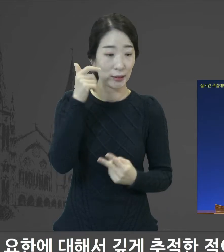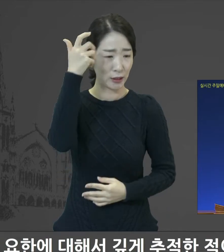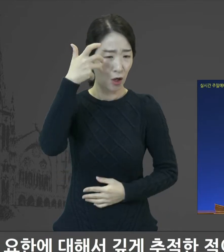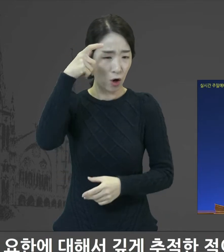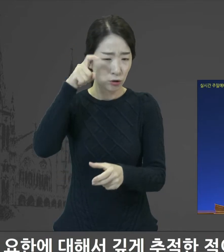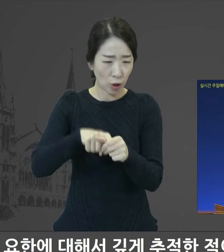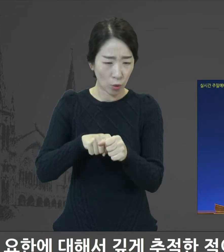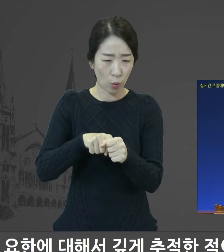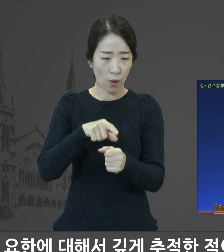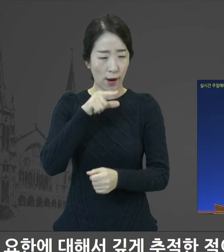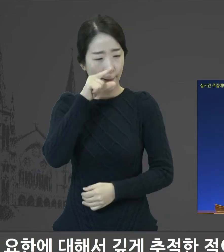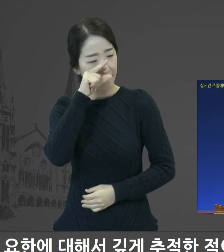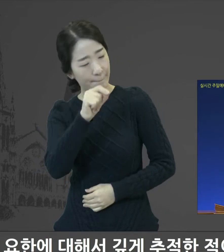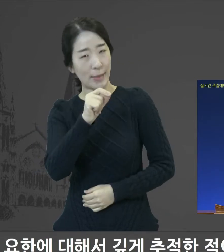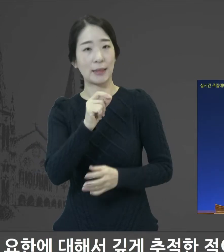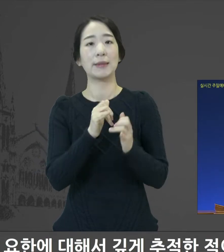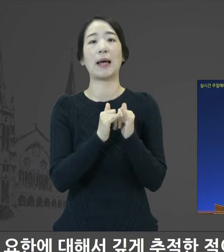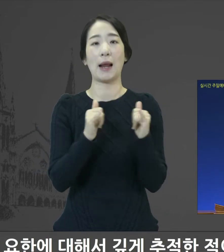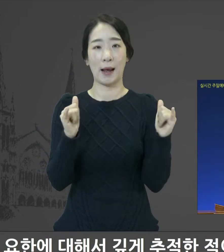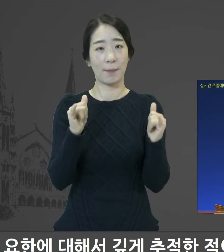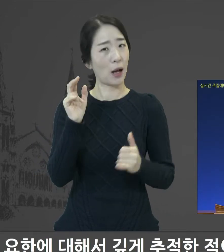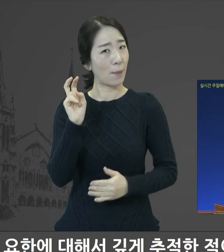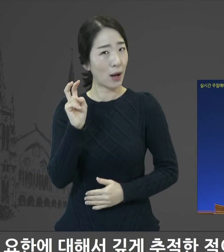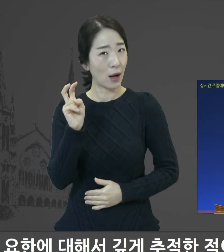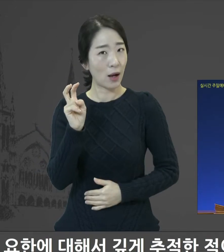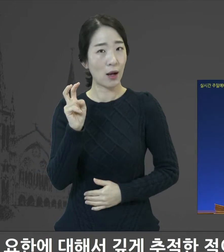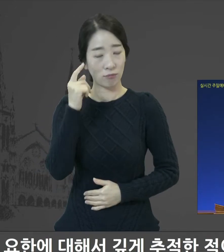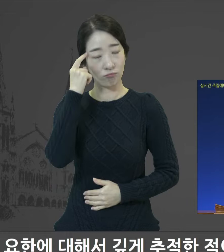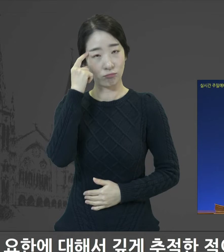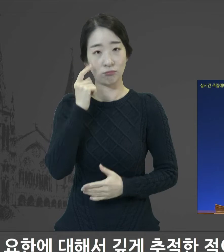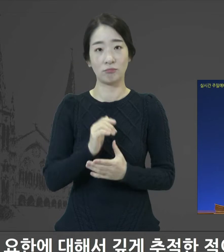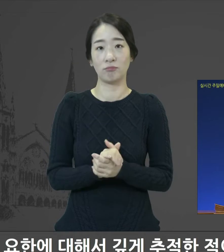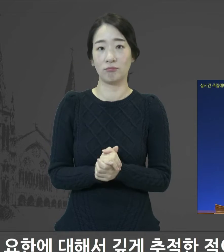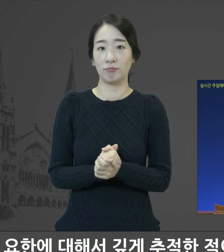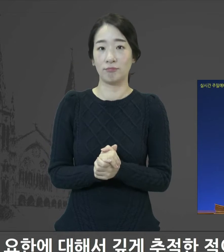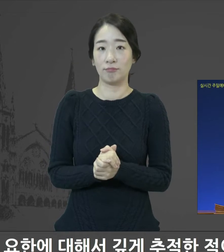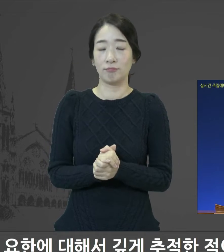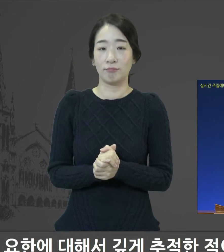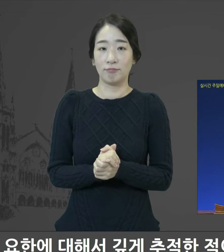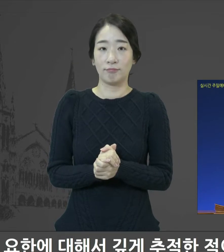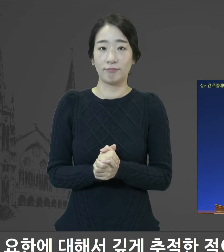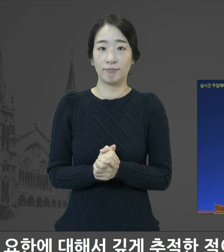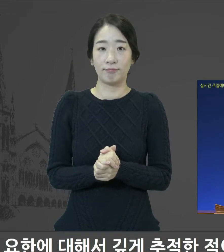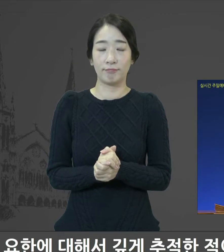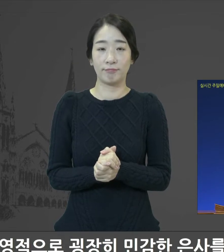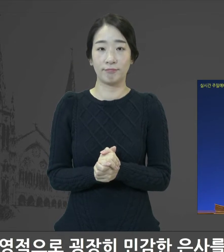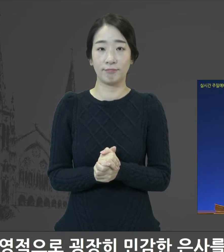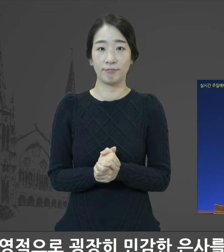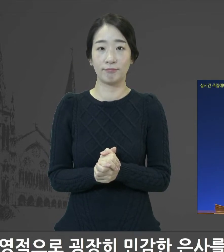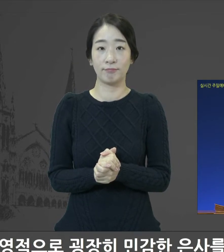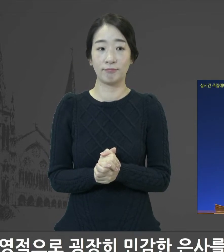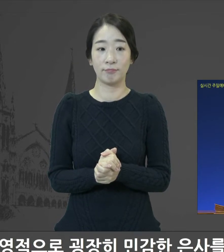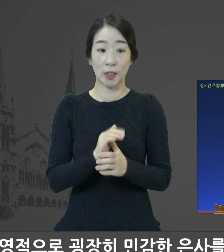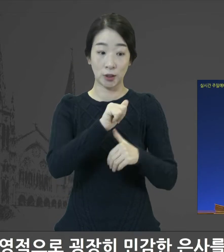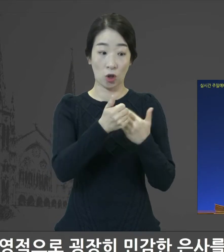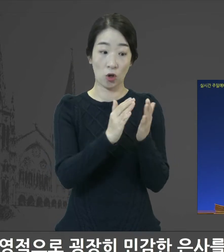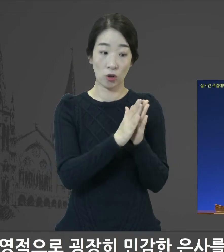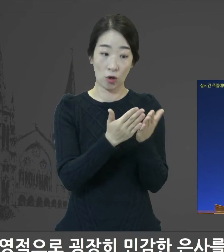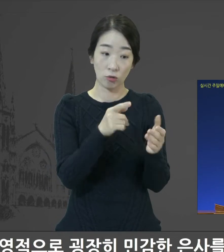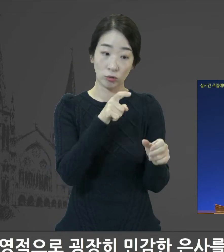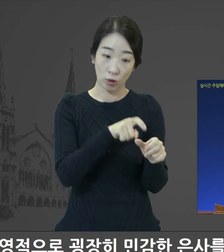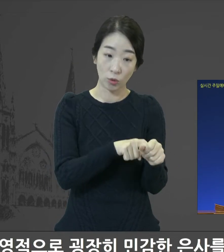굉장히 민감한 그런 은사를 가진 인물이었다, 이런 판단입니다. 아마 성격적으로는